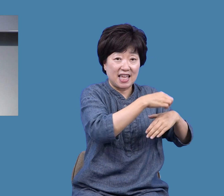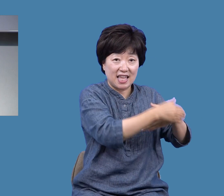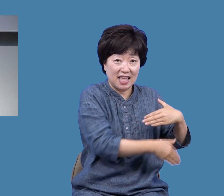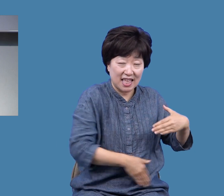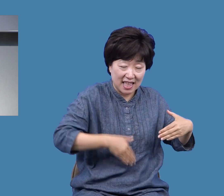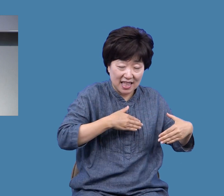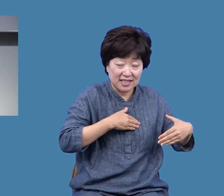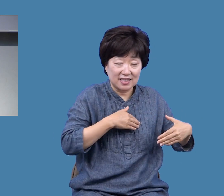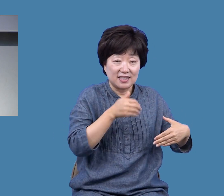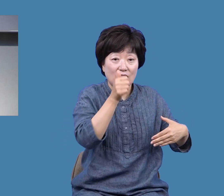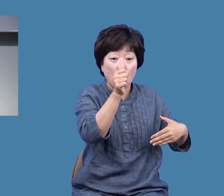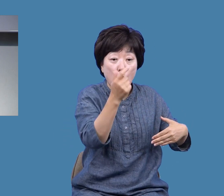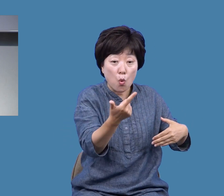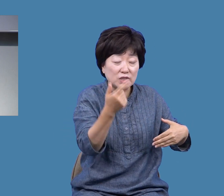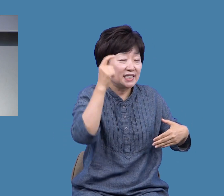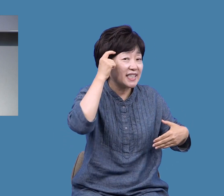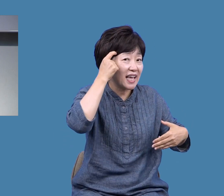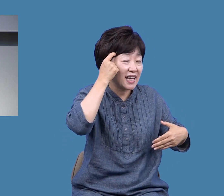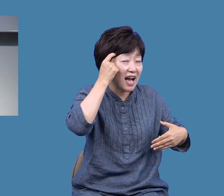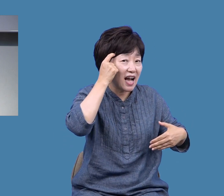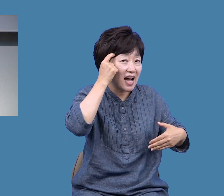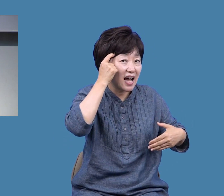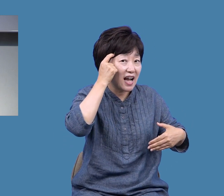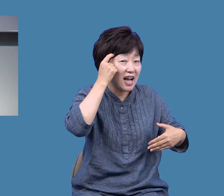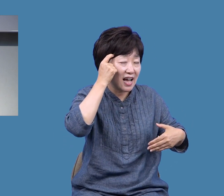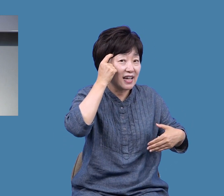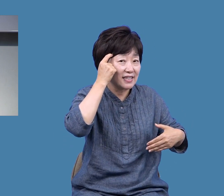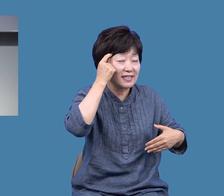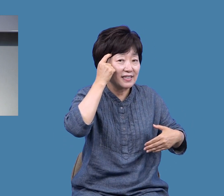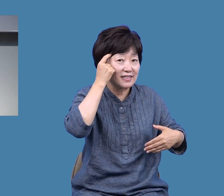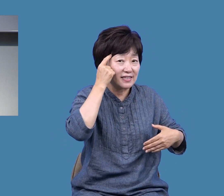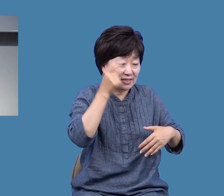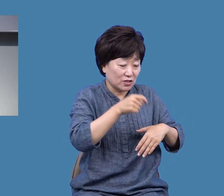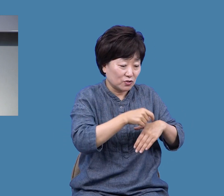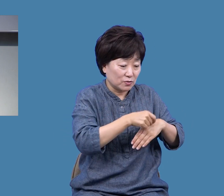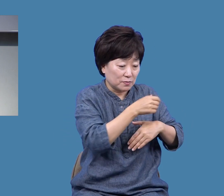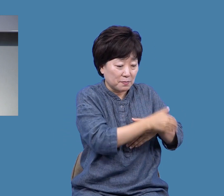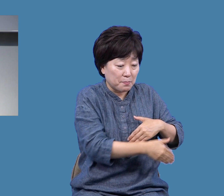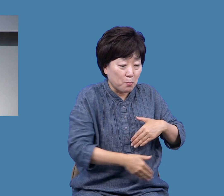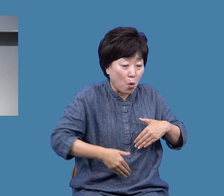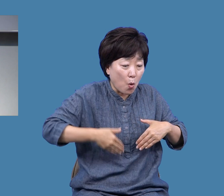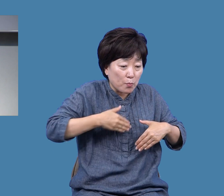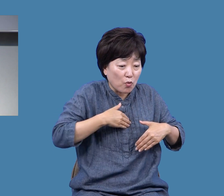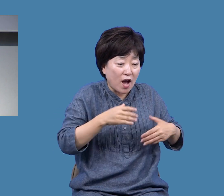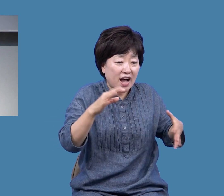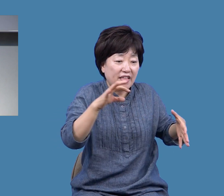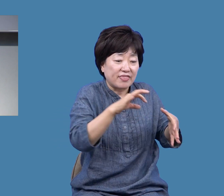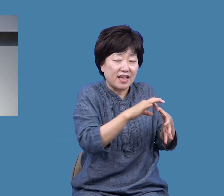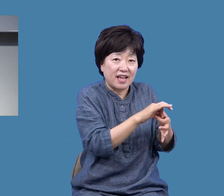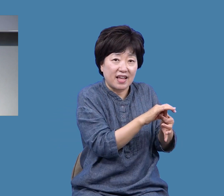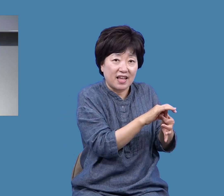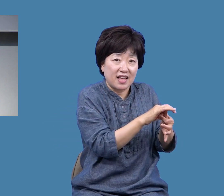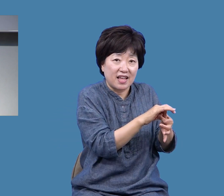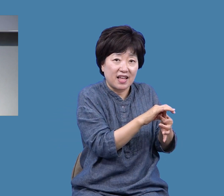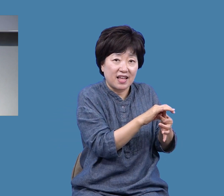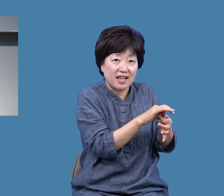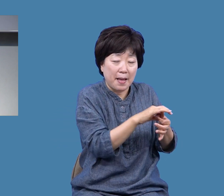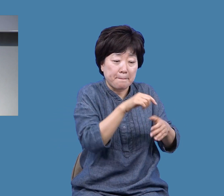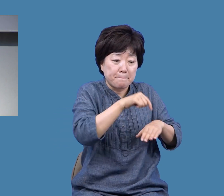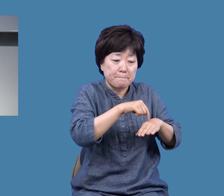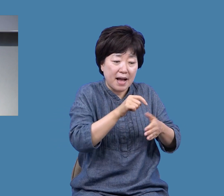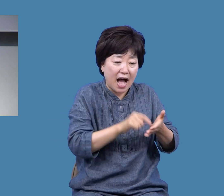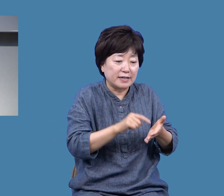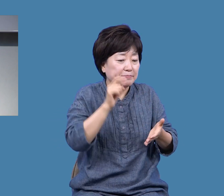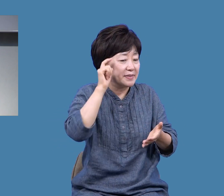우리의 생각이죠. 뇌에서 일어나는 작용인데 이것도 몸의 일부예요. 영이 아니죠. 혼, 그러니까 우리의 마음, 우리